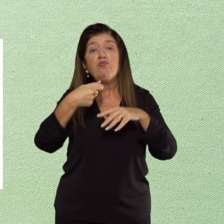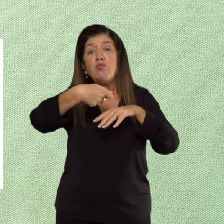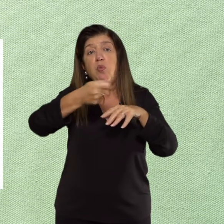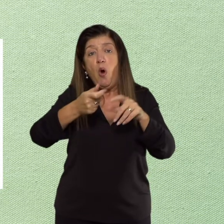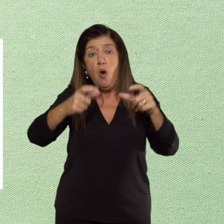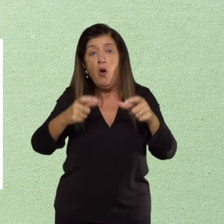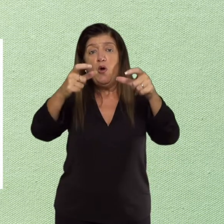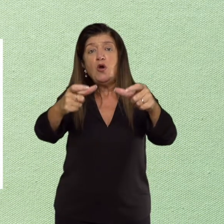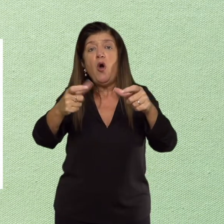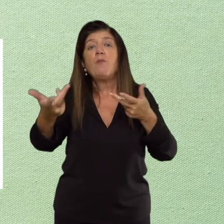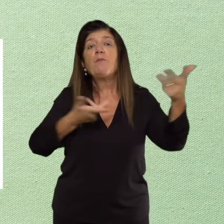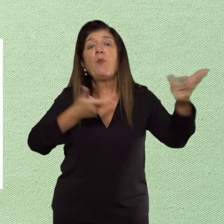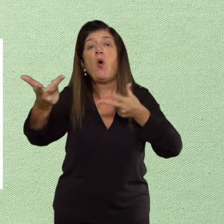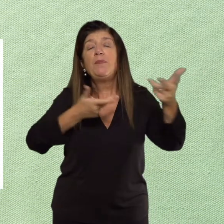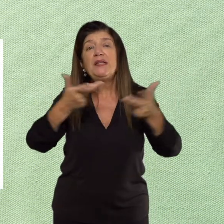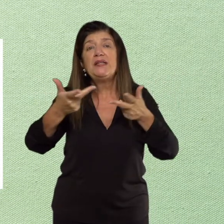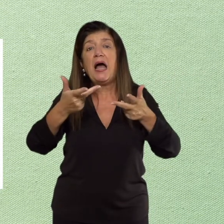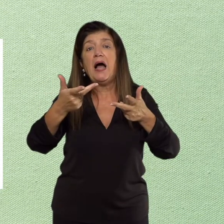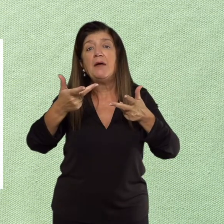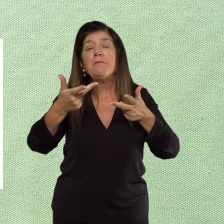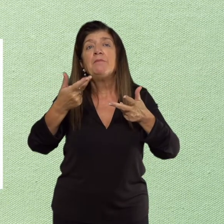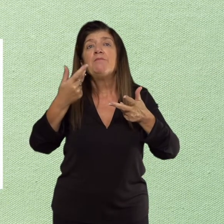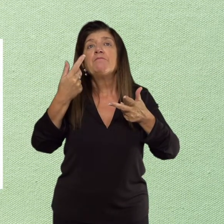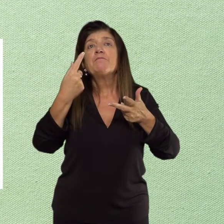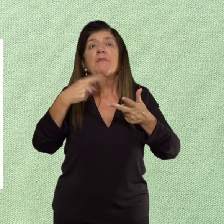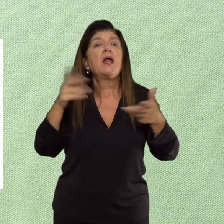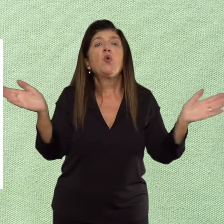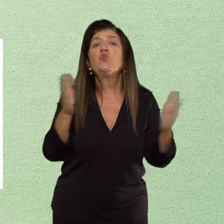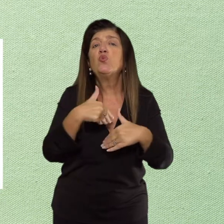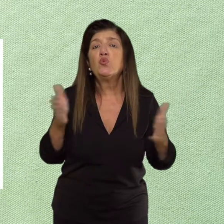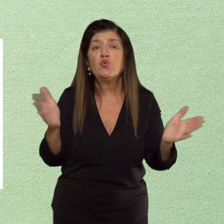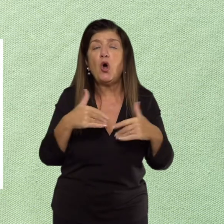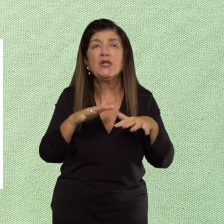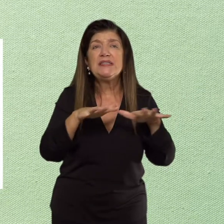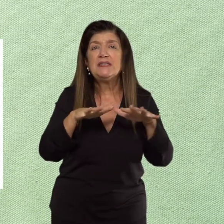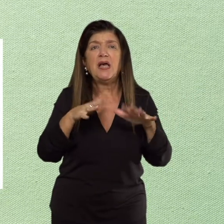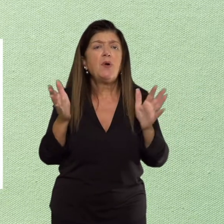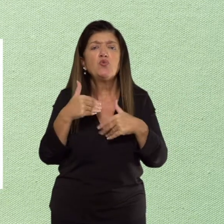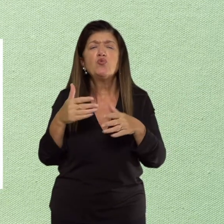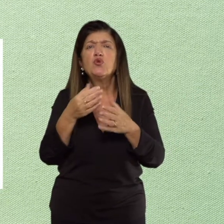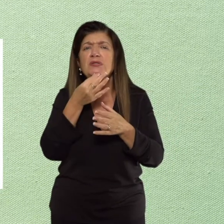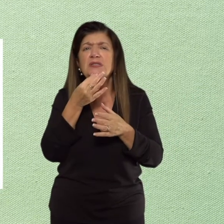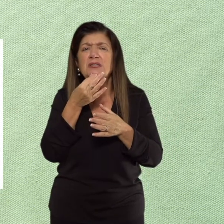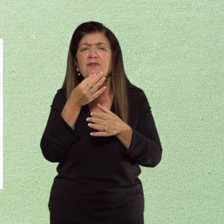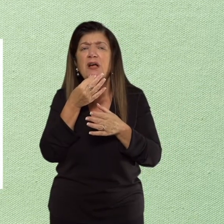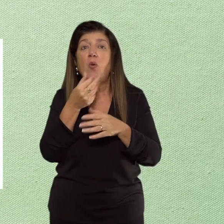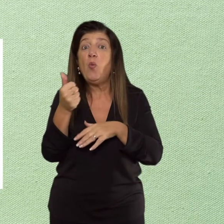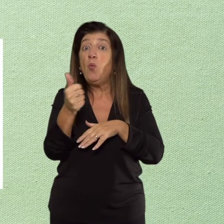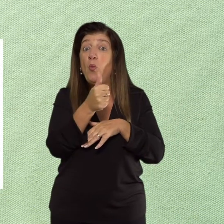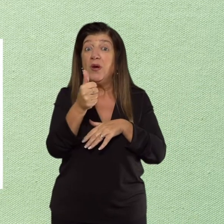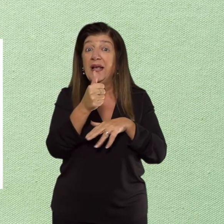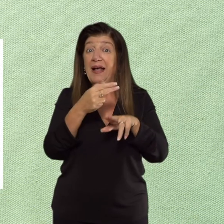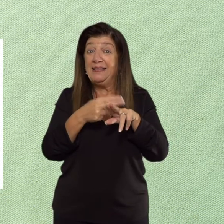su tutti i sistemi di mobilità. Quindi si tratta di utilizzare un'unica